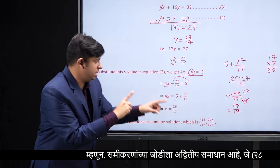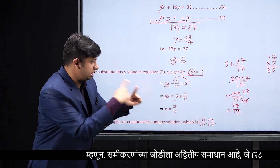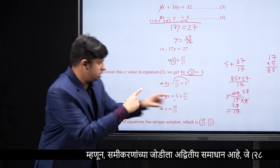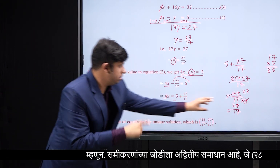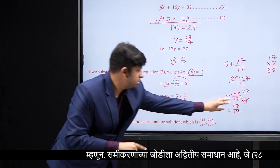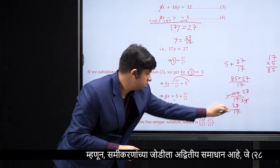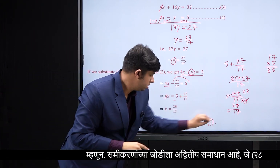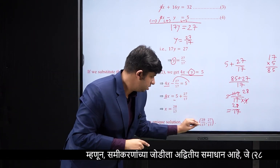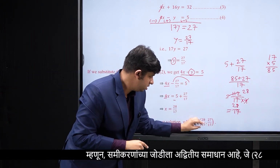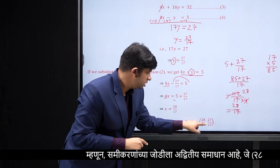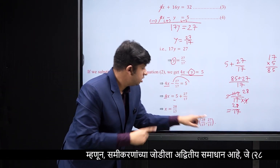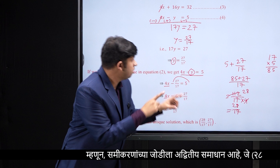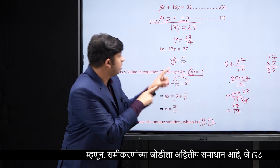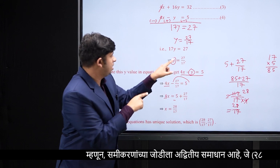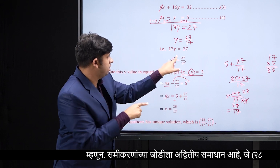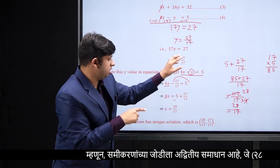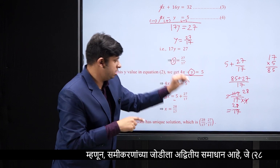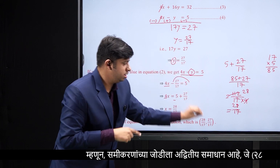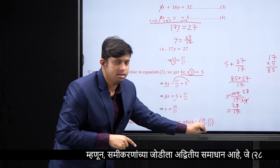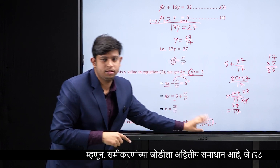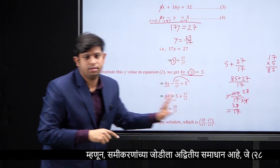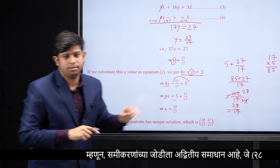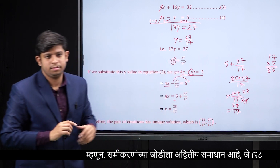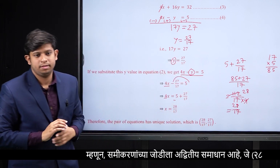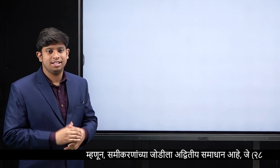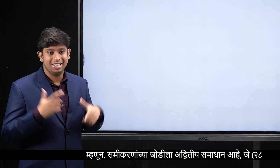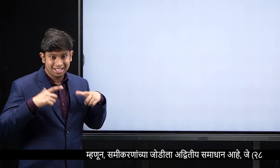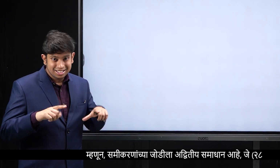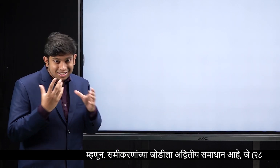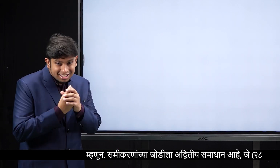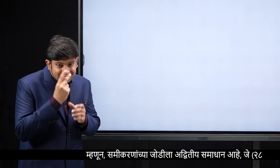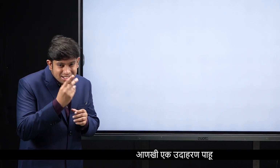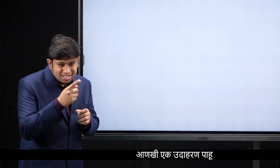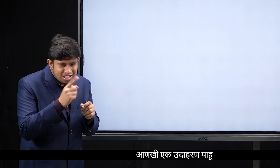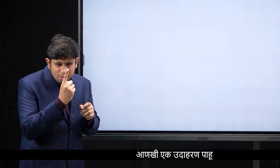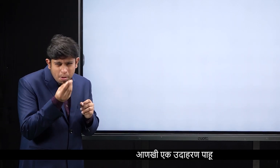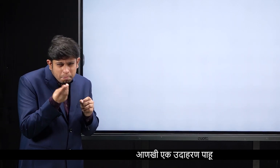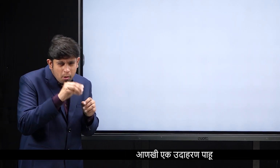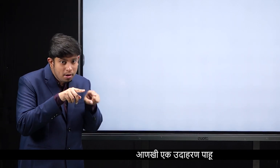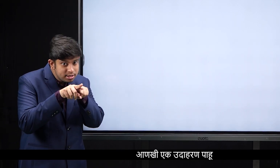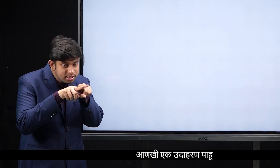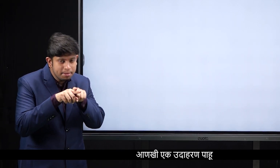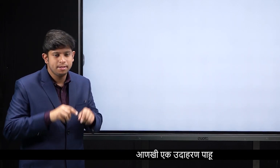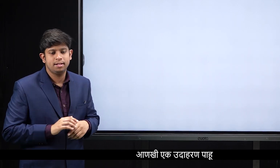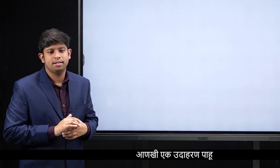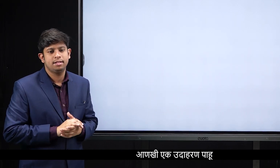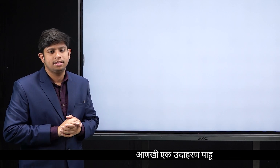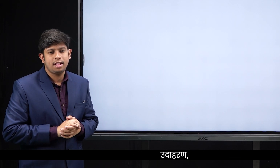म्हणून समीकरणांच्या जोडीला अद्वितीय समाधान आहे जे 28. आणखी एक उदाहरण पाहू.